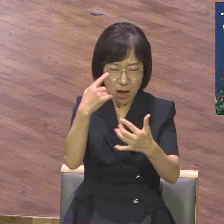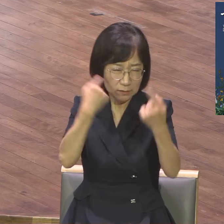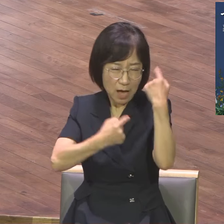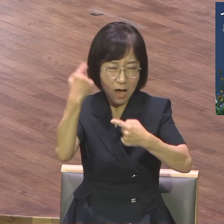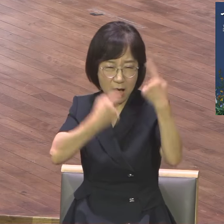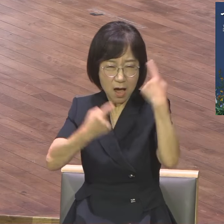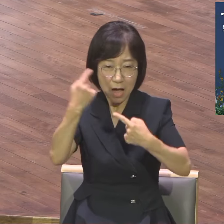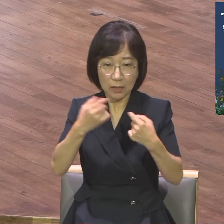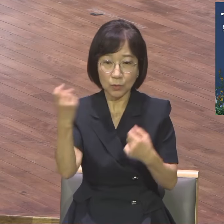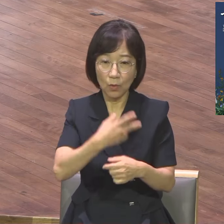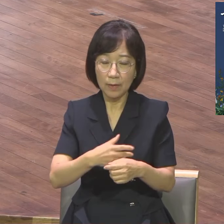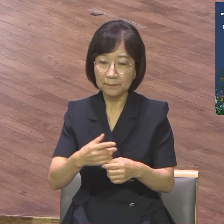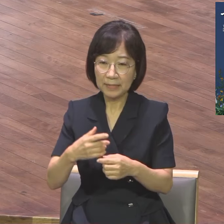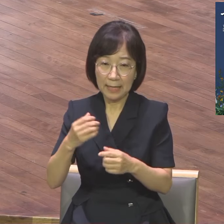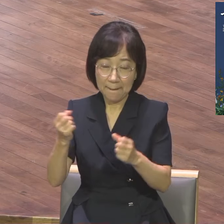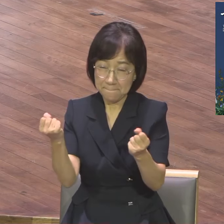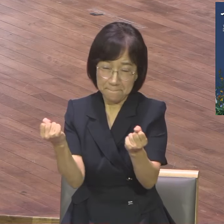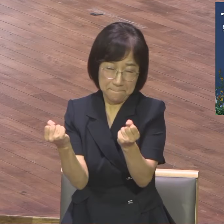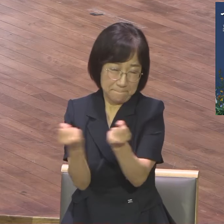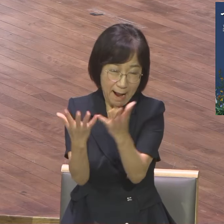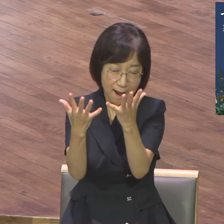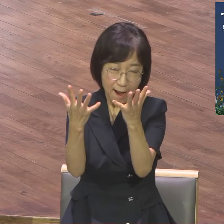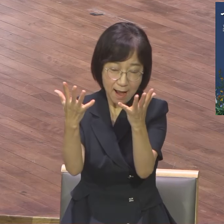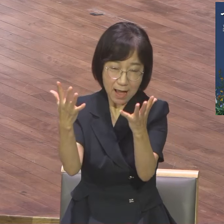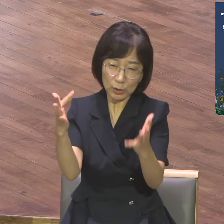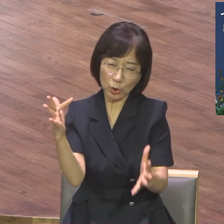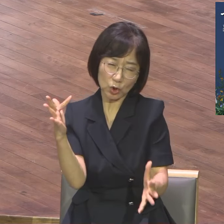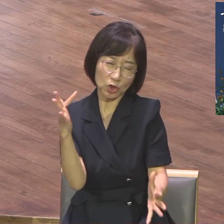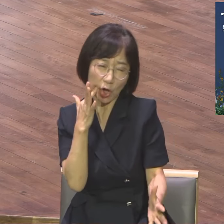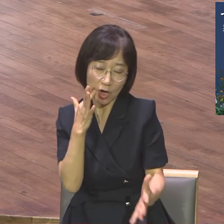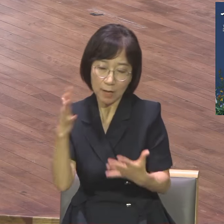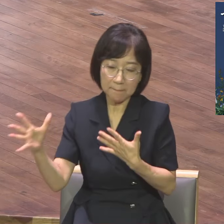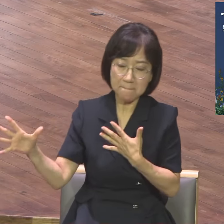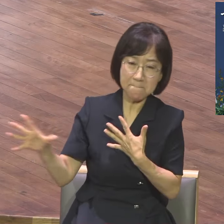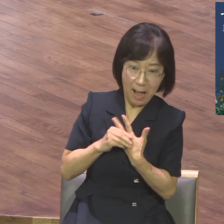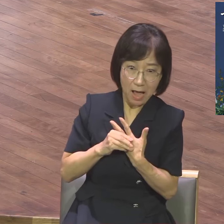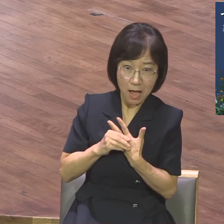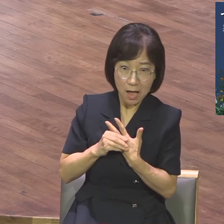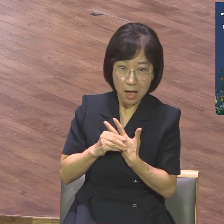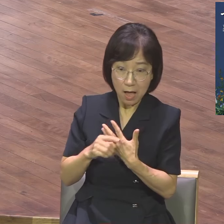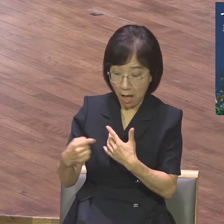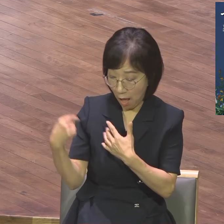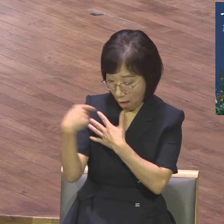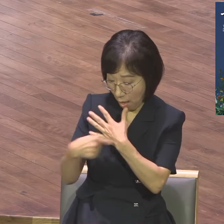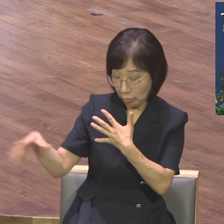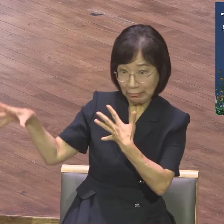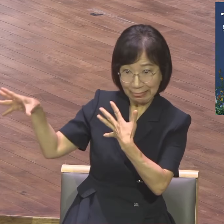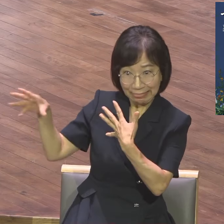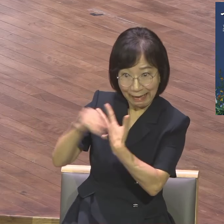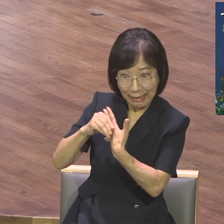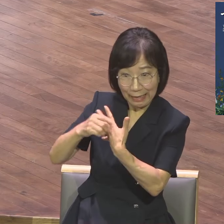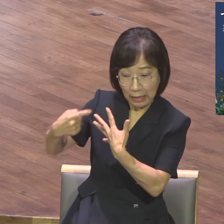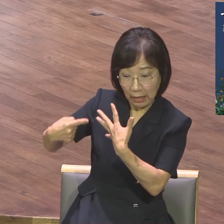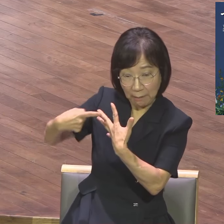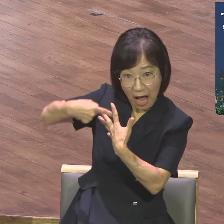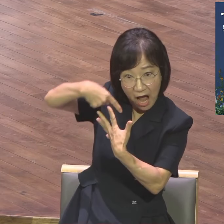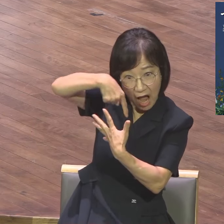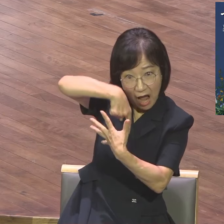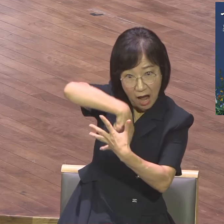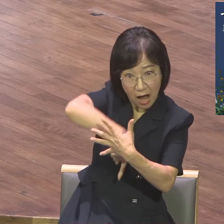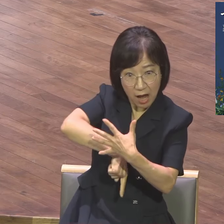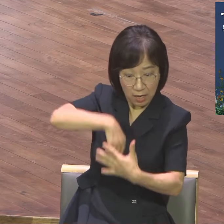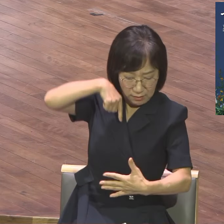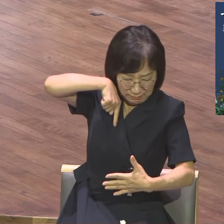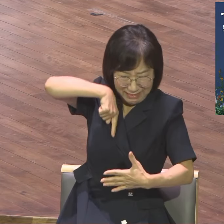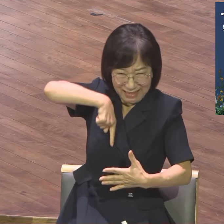되었다. 이 원폭의 방사능은요, 한 번 노출이 딱 되는 순간에 직간접적으로